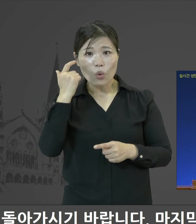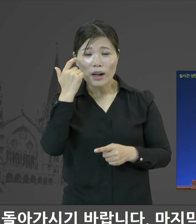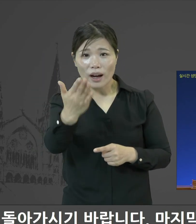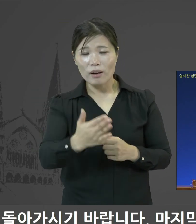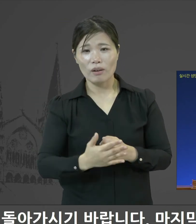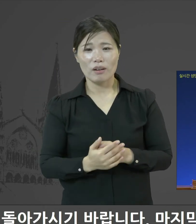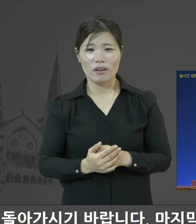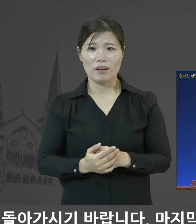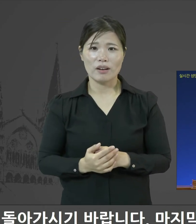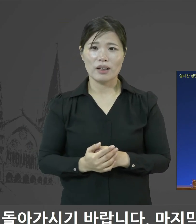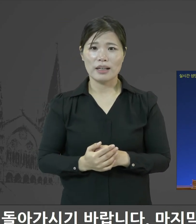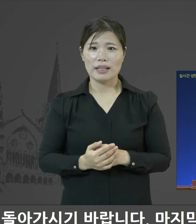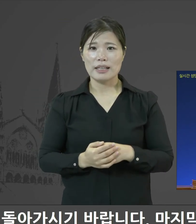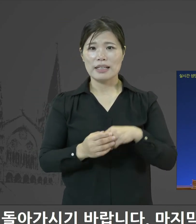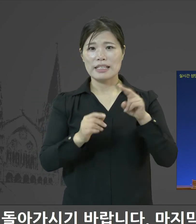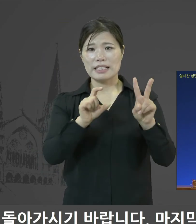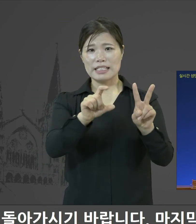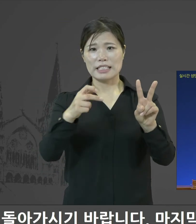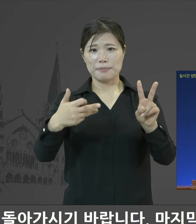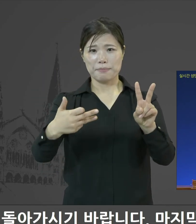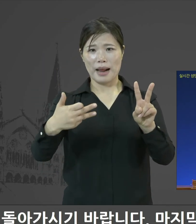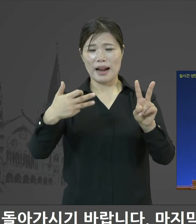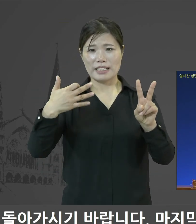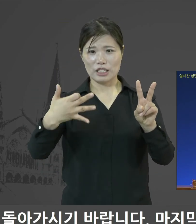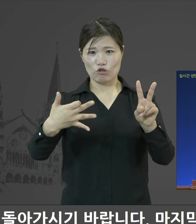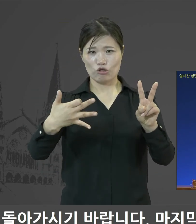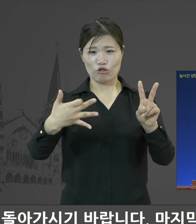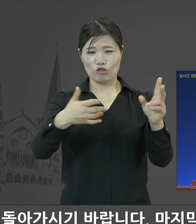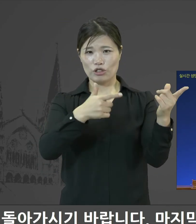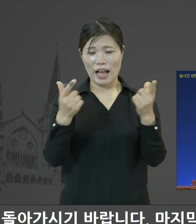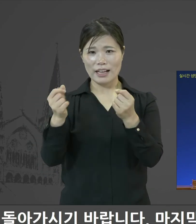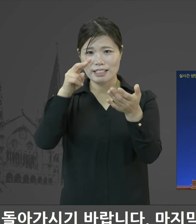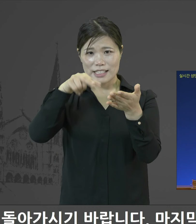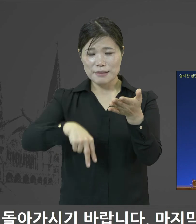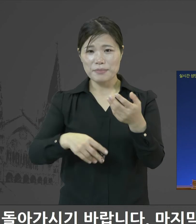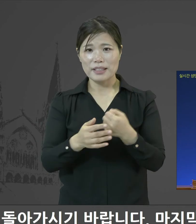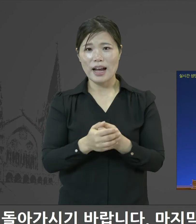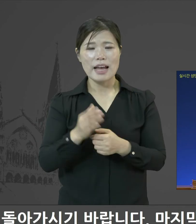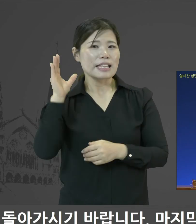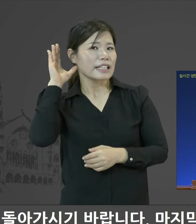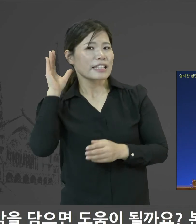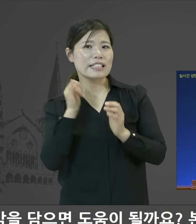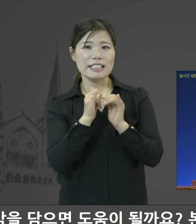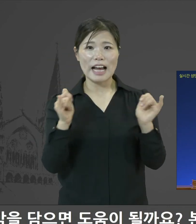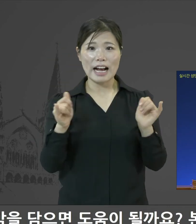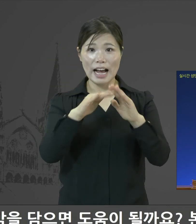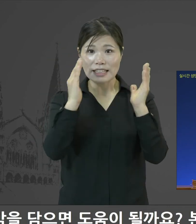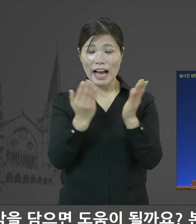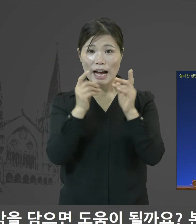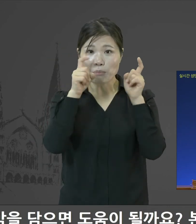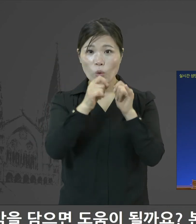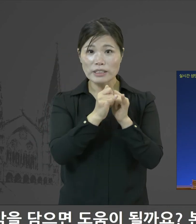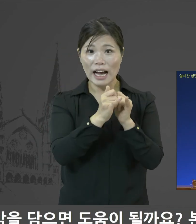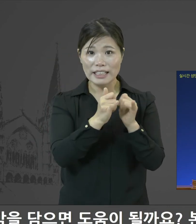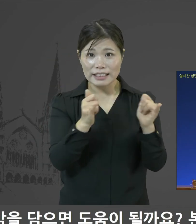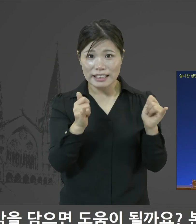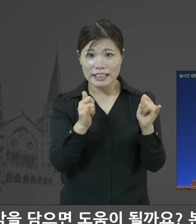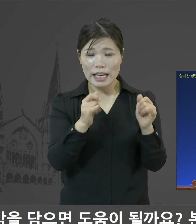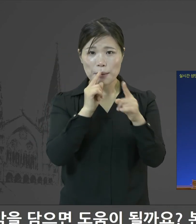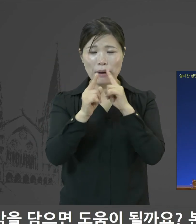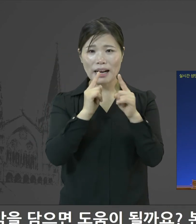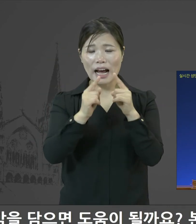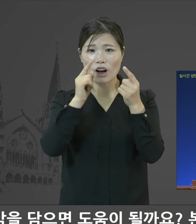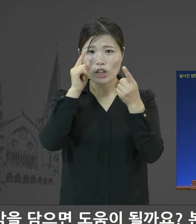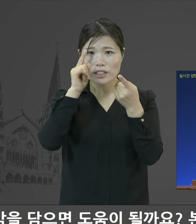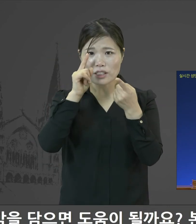찾아보십시다. 18절과 19절 말씀 같이 읽습니다. 듣는 자가 다 목자들이 그에게 말한